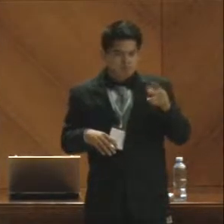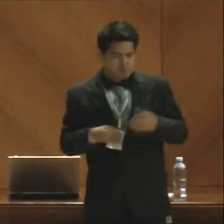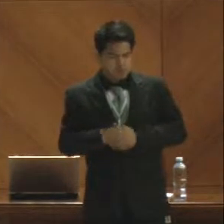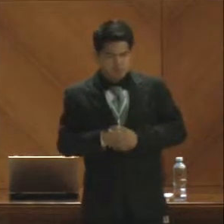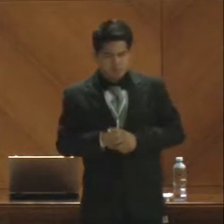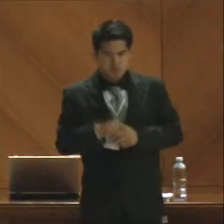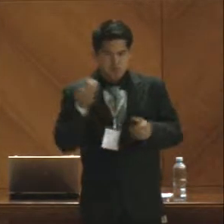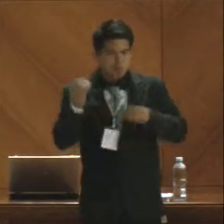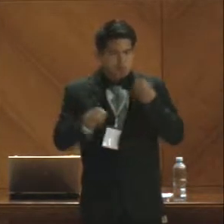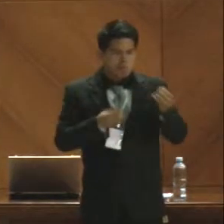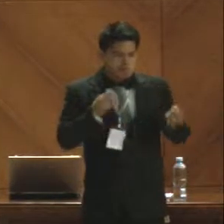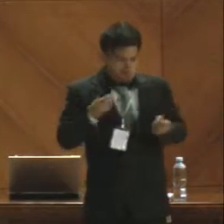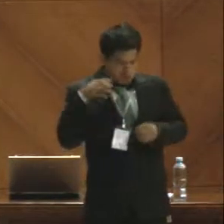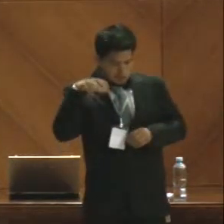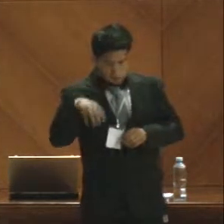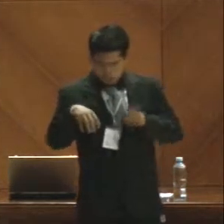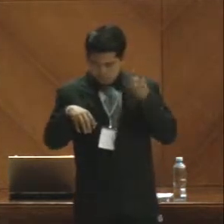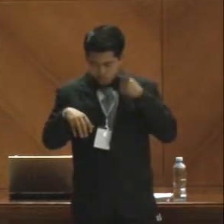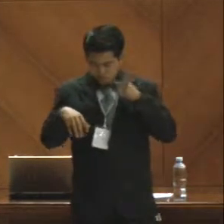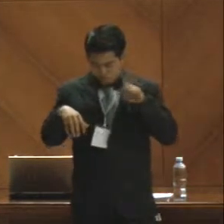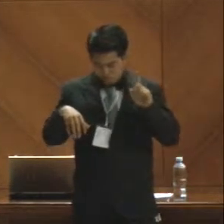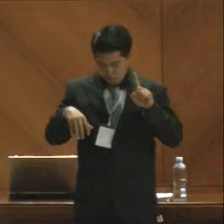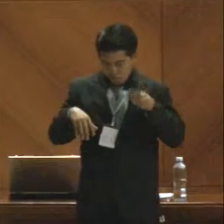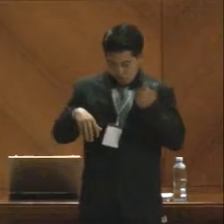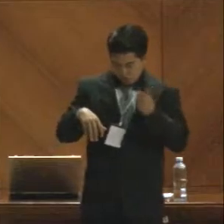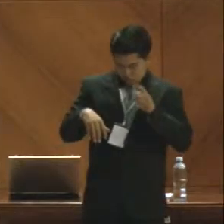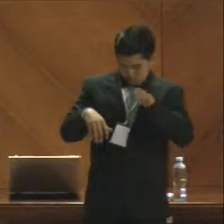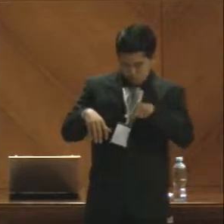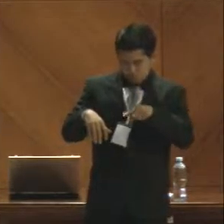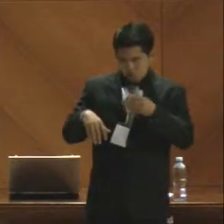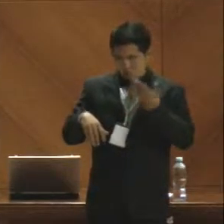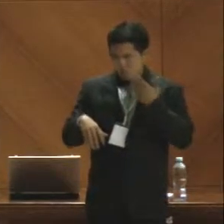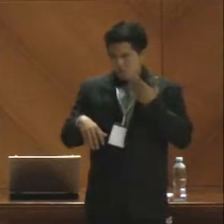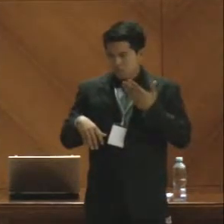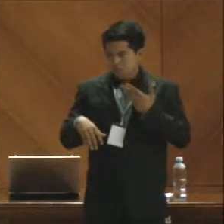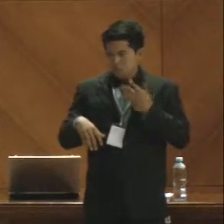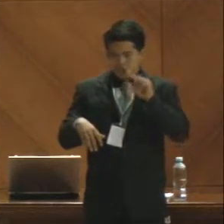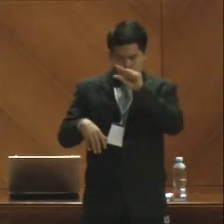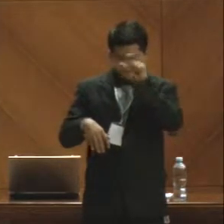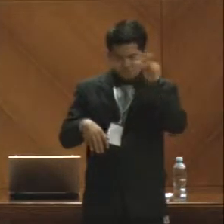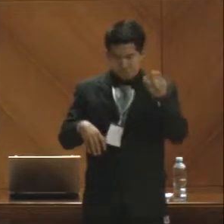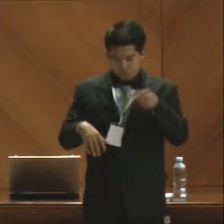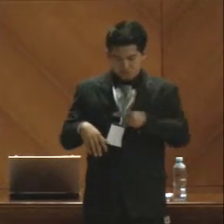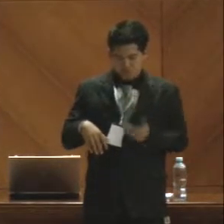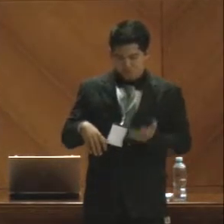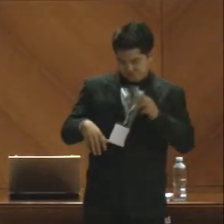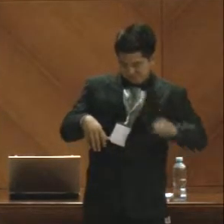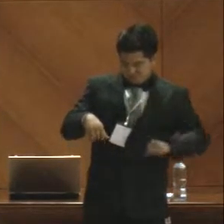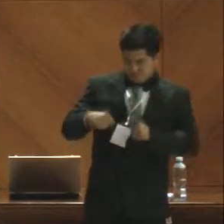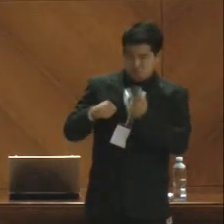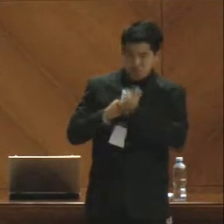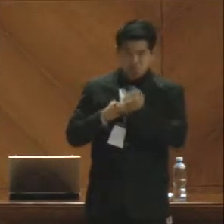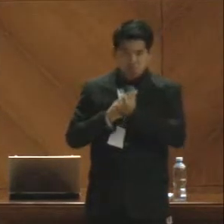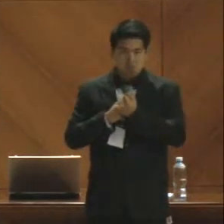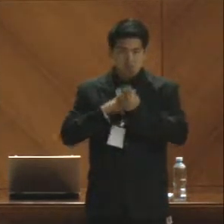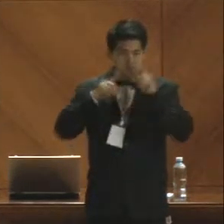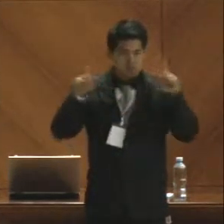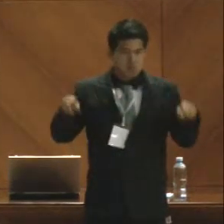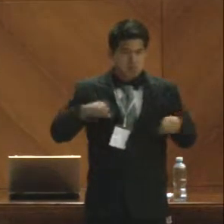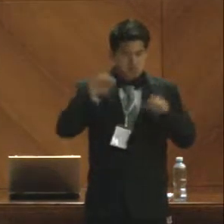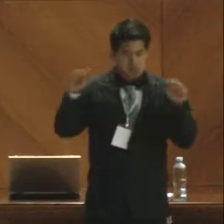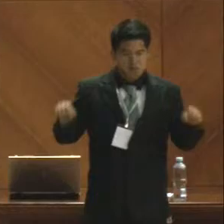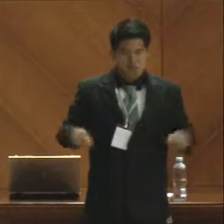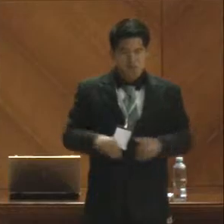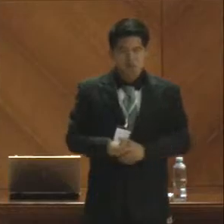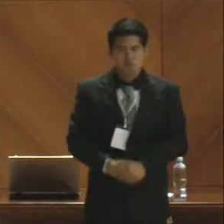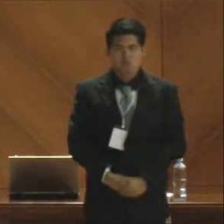qué recurre? A la empresa local. De empresas dentro de la misma provincia pueden dar soporte tecnológico como ese software. Y si el tema se